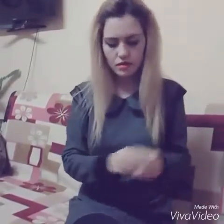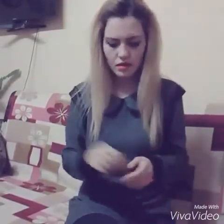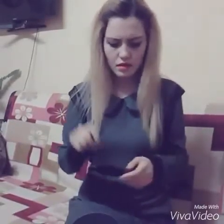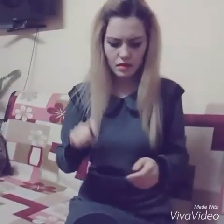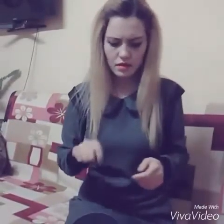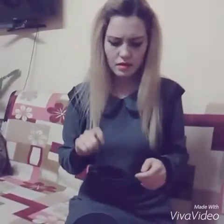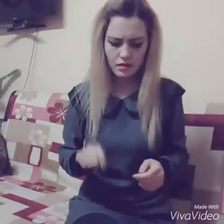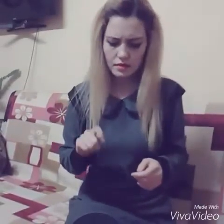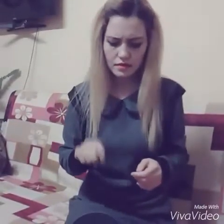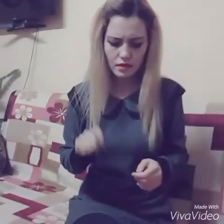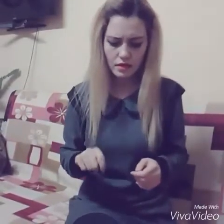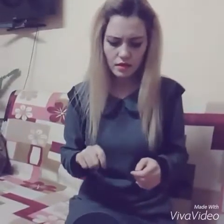sokaklarda